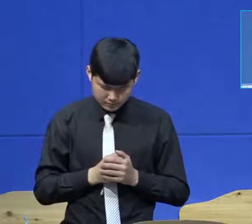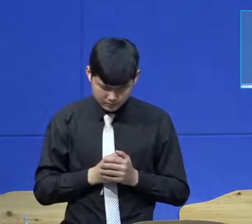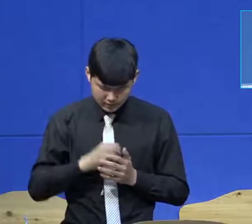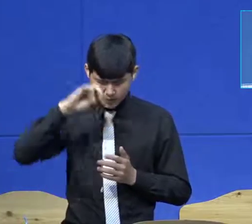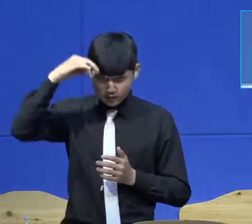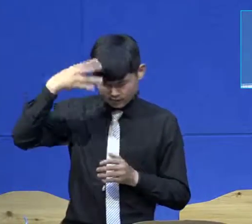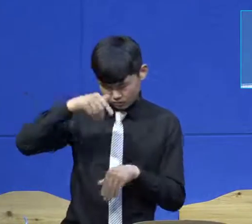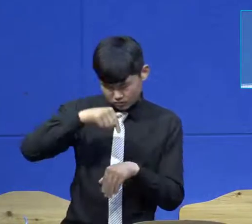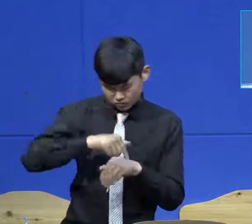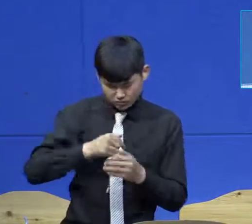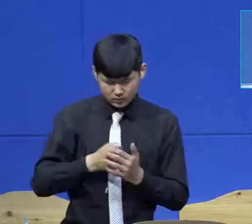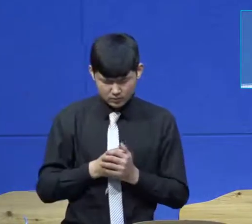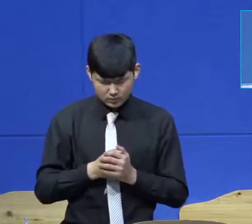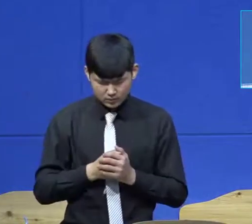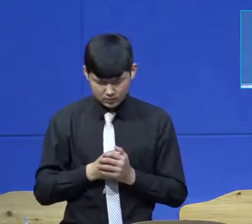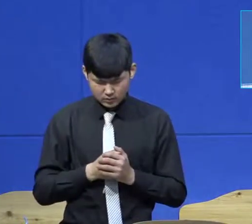нигүслийн үе